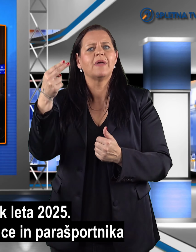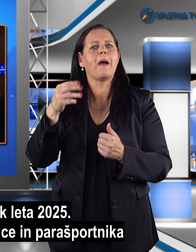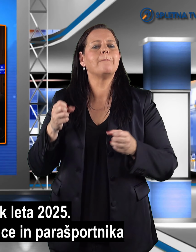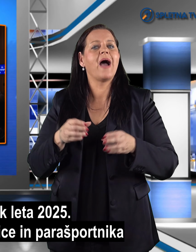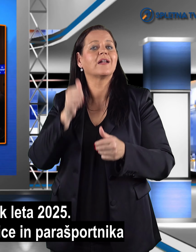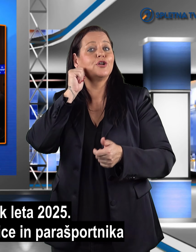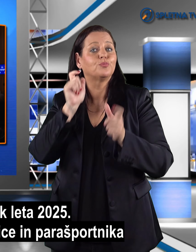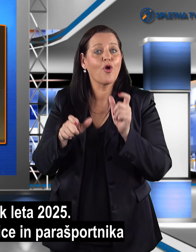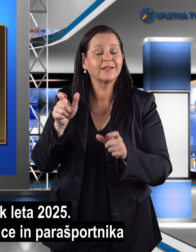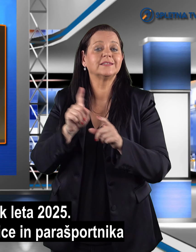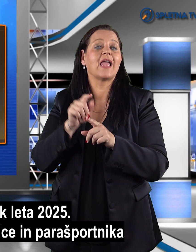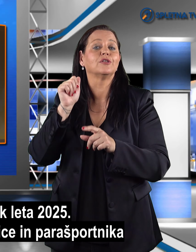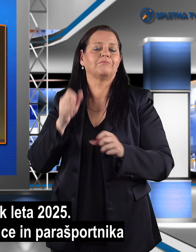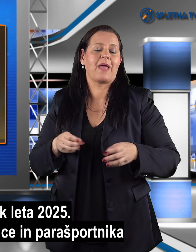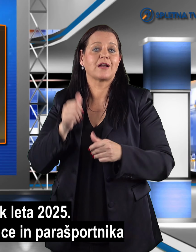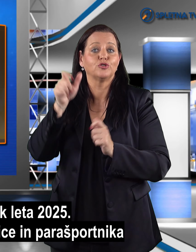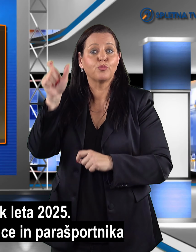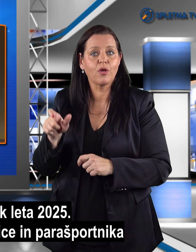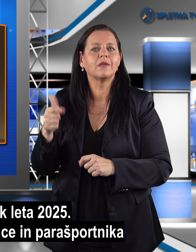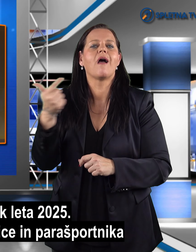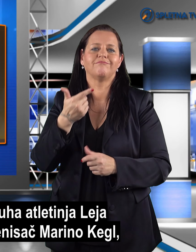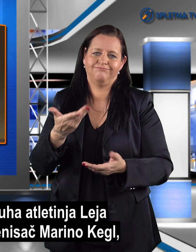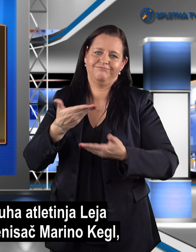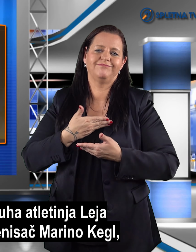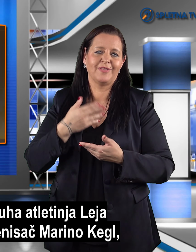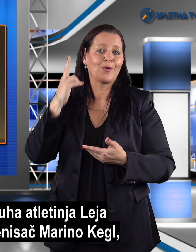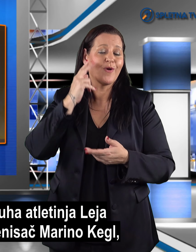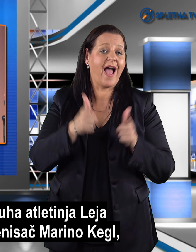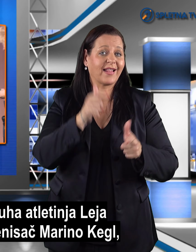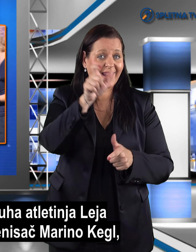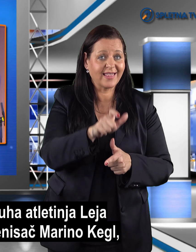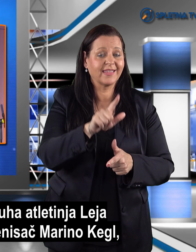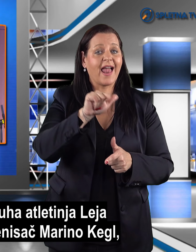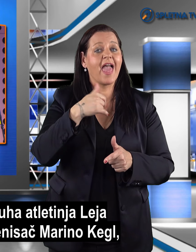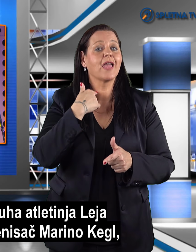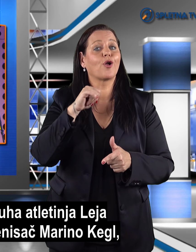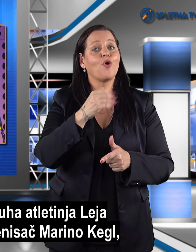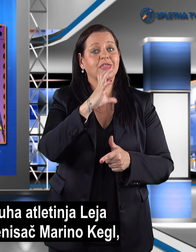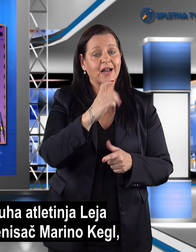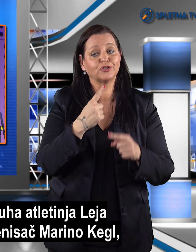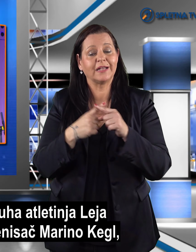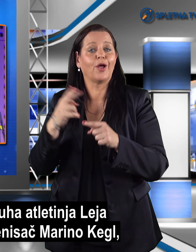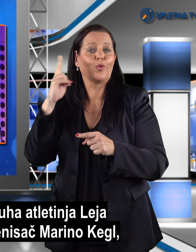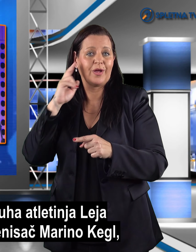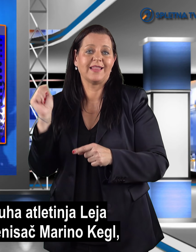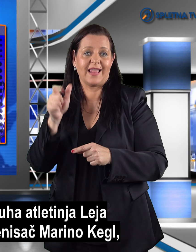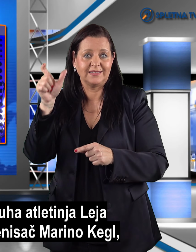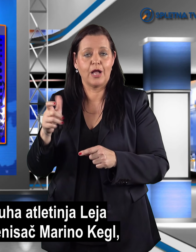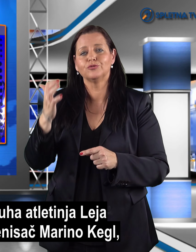Naslova parašportnice in parašportnika leta sta prejela gluha atletinja Leja Glojnarič in gluhi tenisač Marino